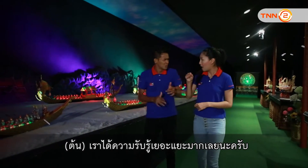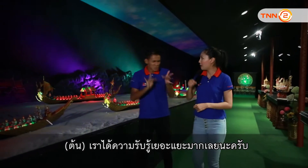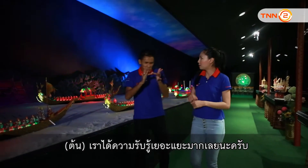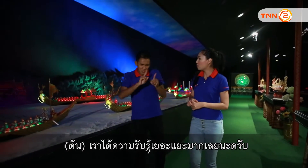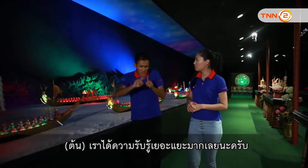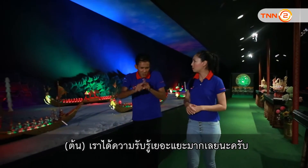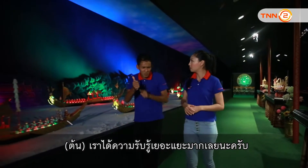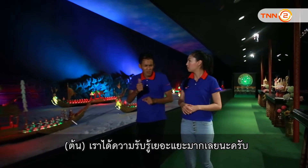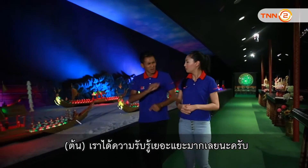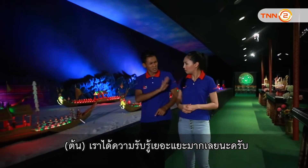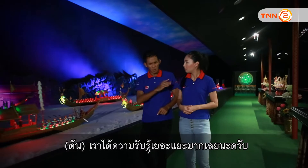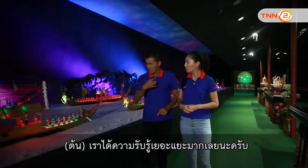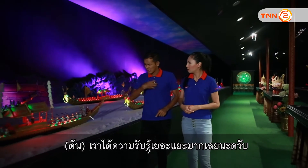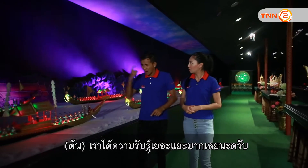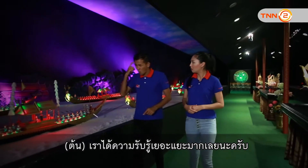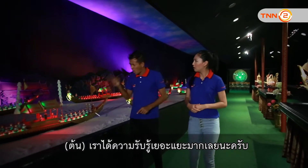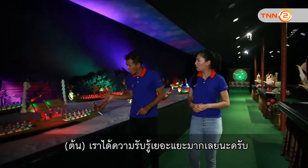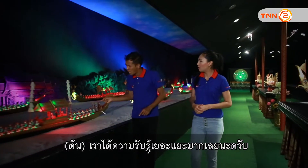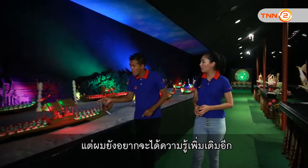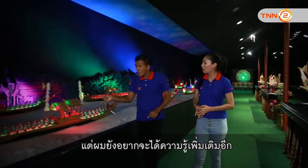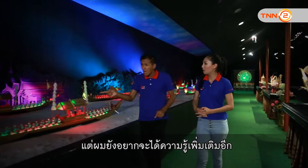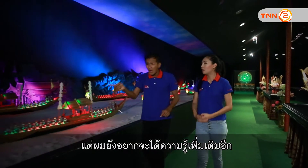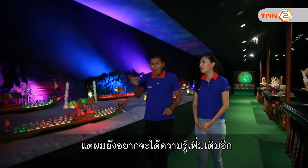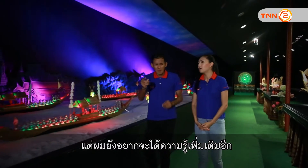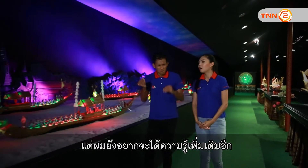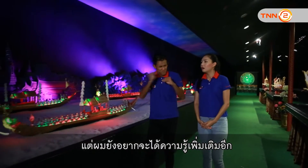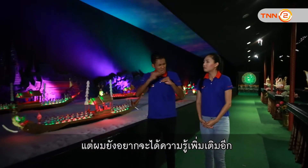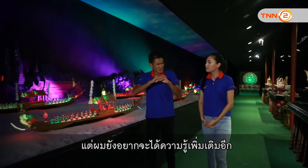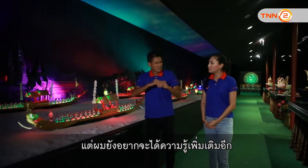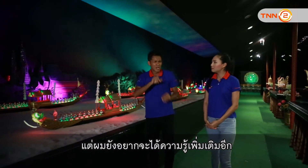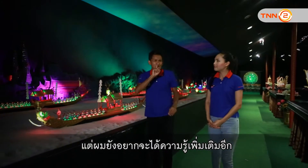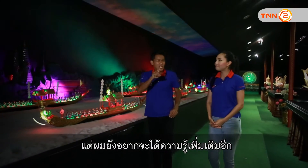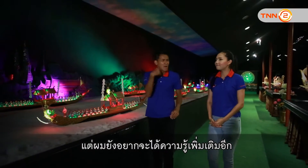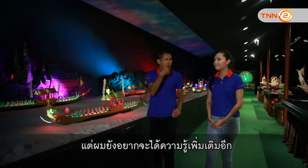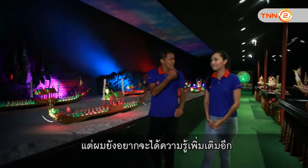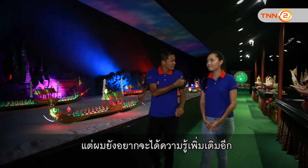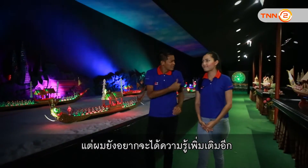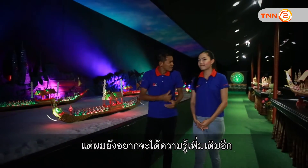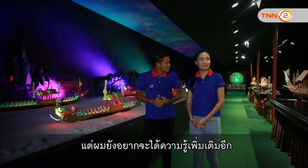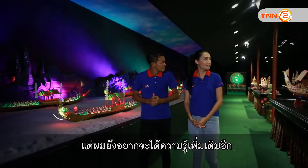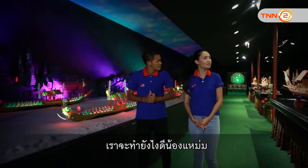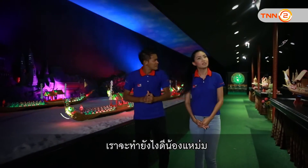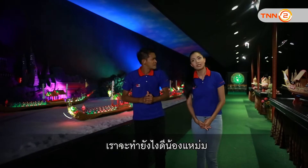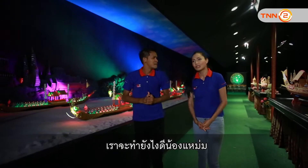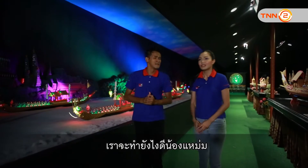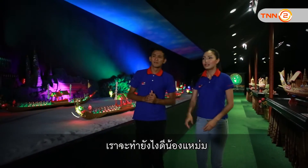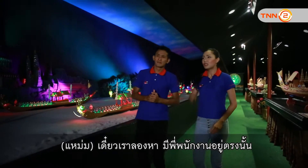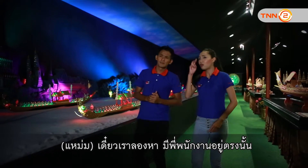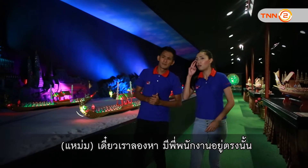เราได้รับความรู้เยอะแยะมากเลยนะครับแต่ผมยังอยากจะได้ความรู้เพิ่มเติมอีกเราจะทำยังไงดีน้องแม วล